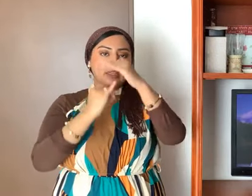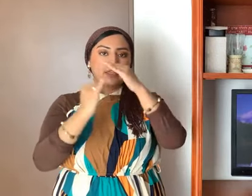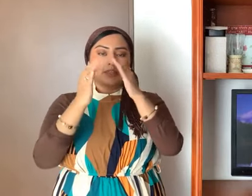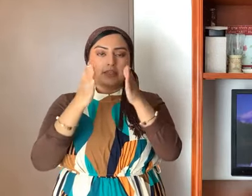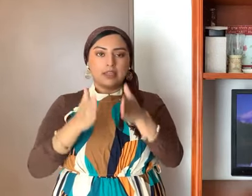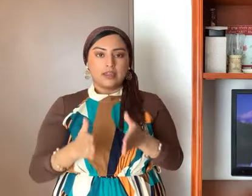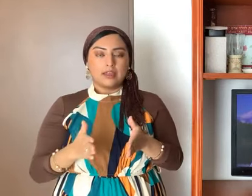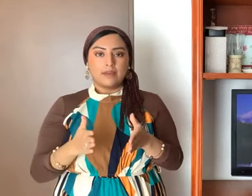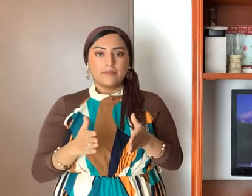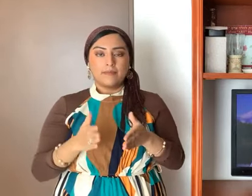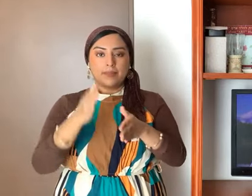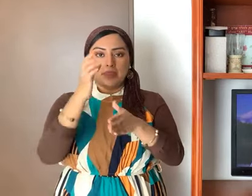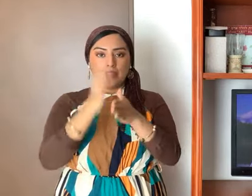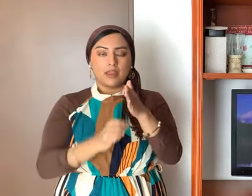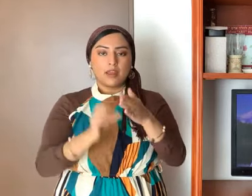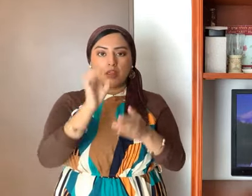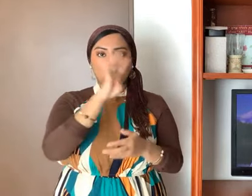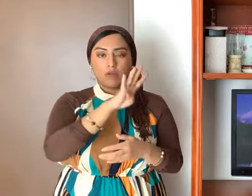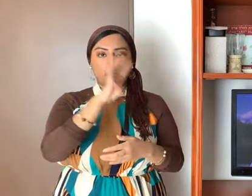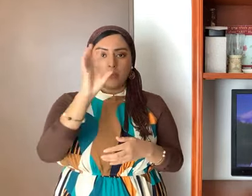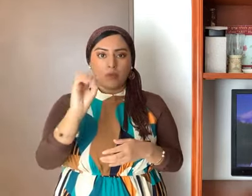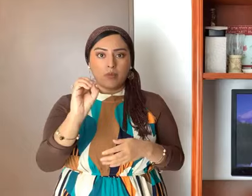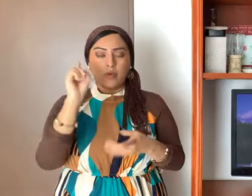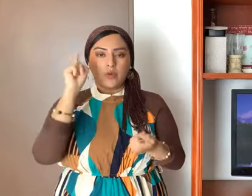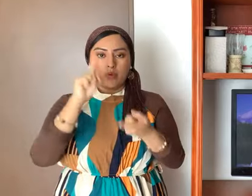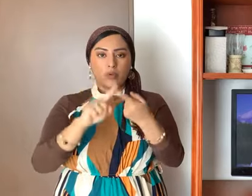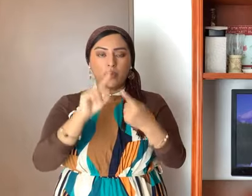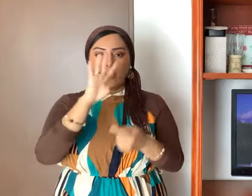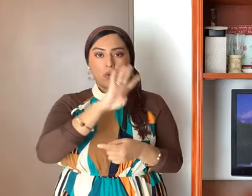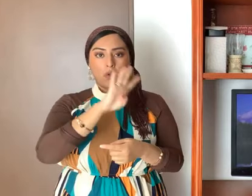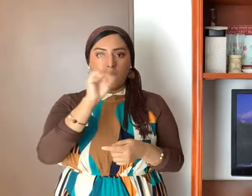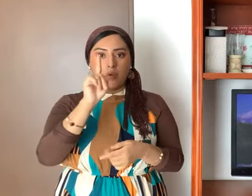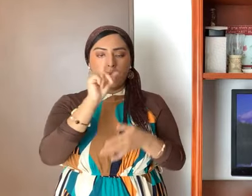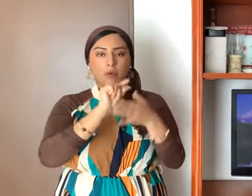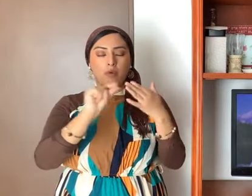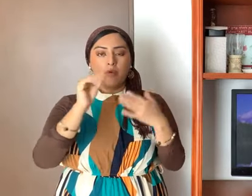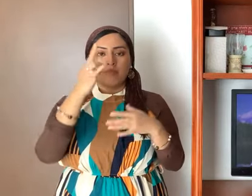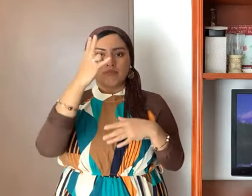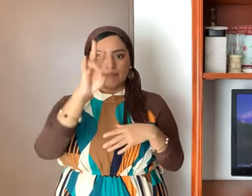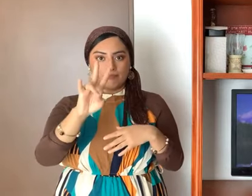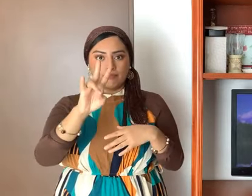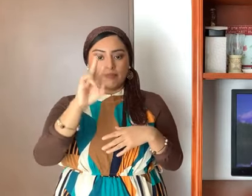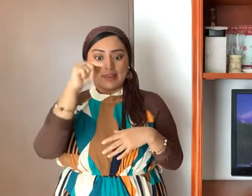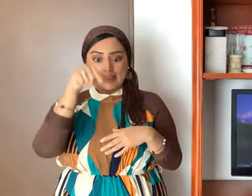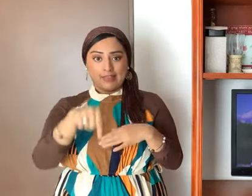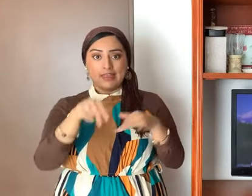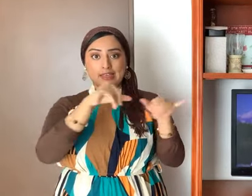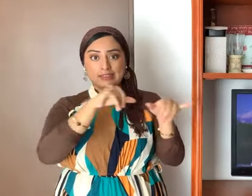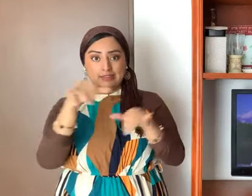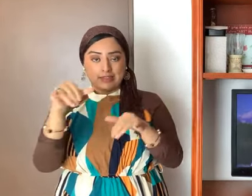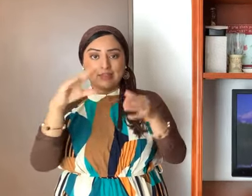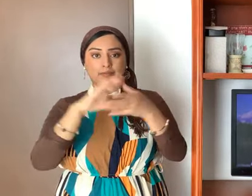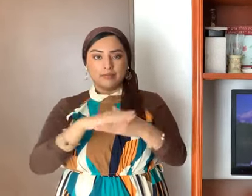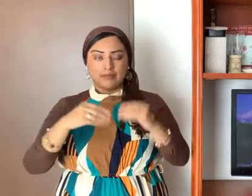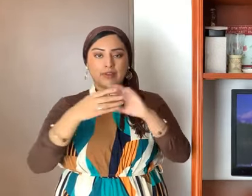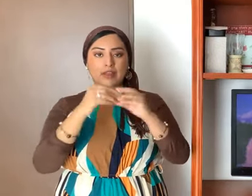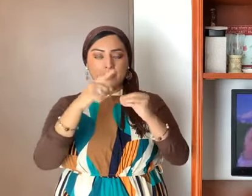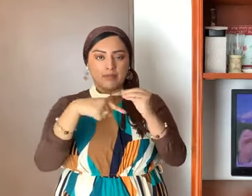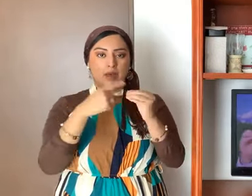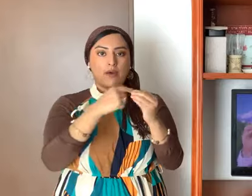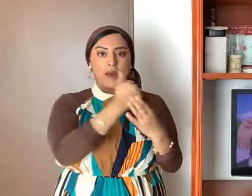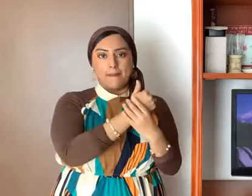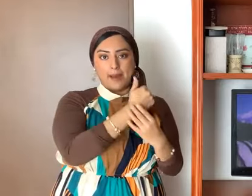Isaías, en el capítulo 40 hasta el 41, verso 16, que ahí también se habla de